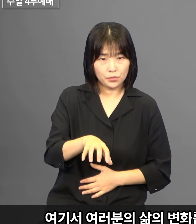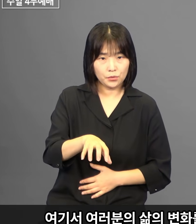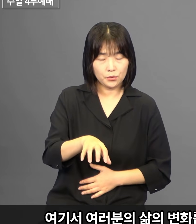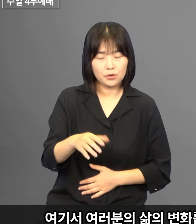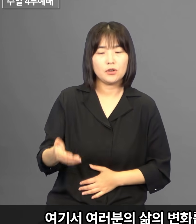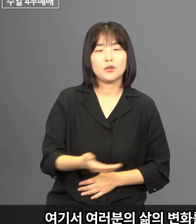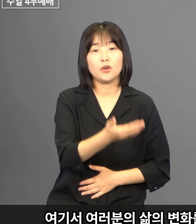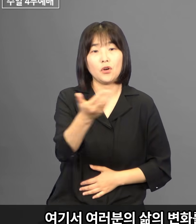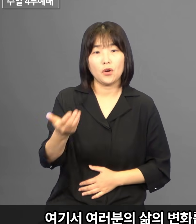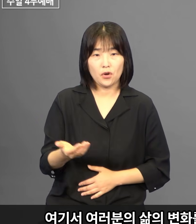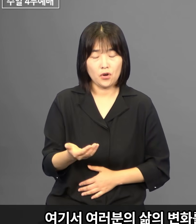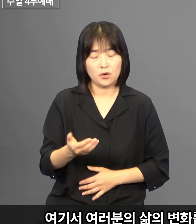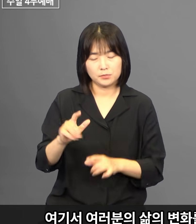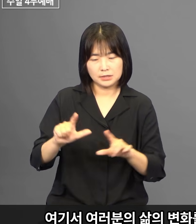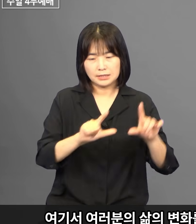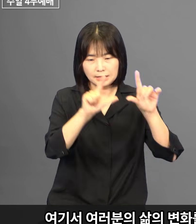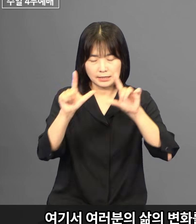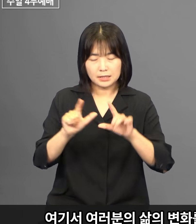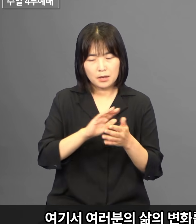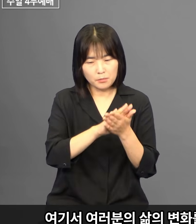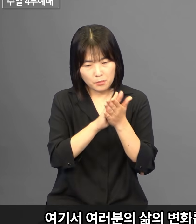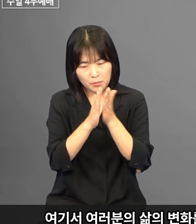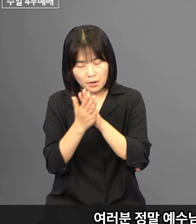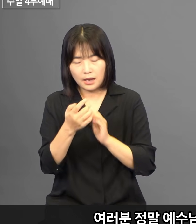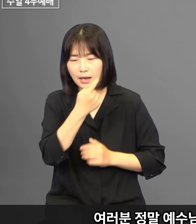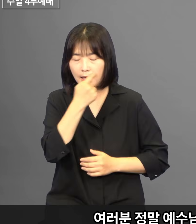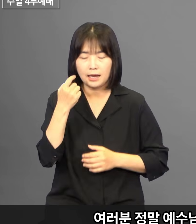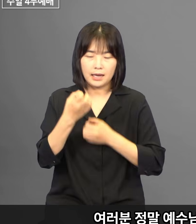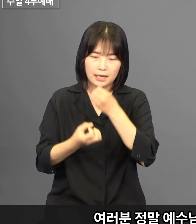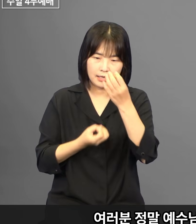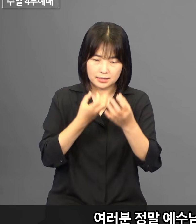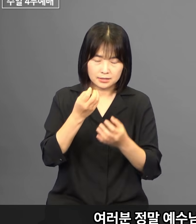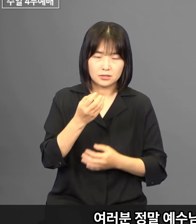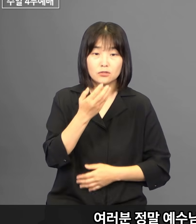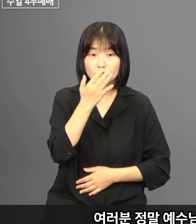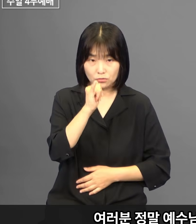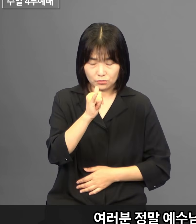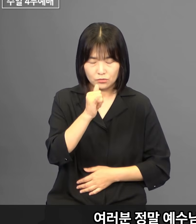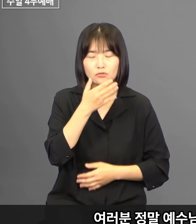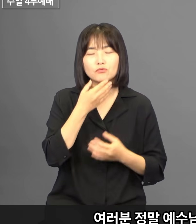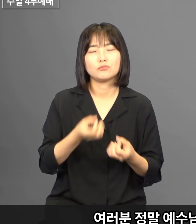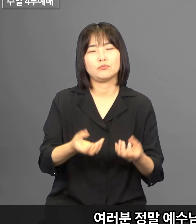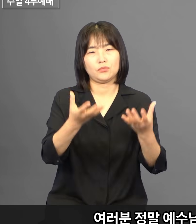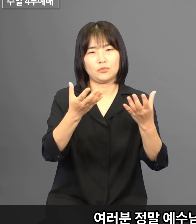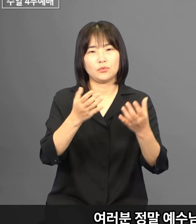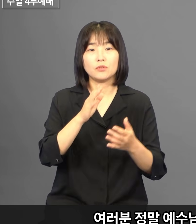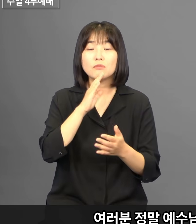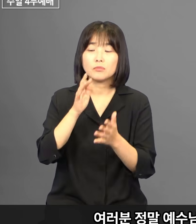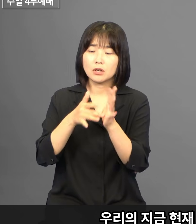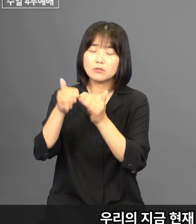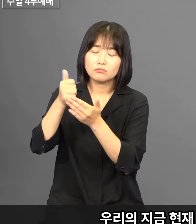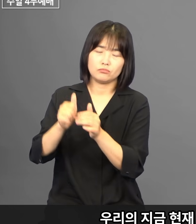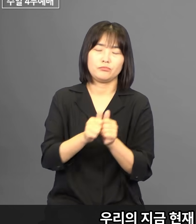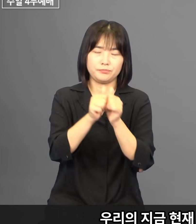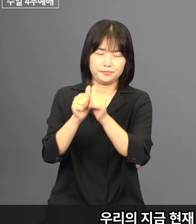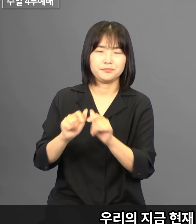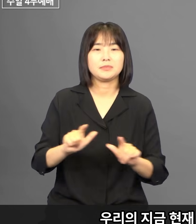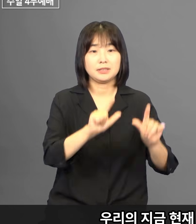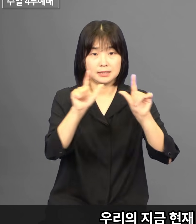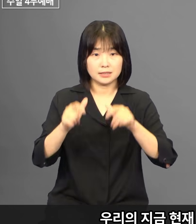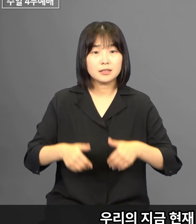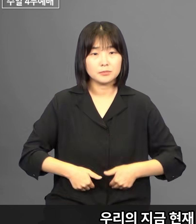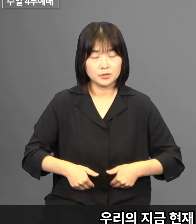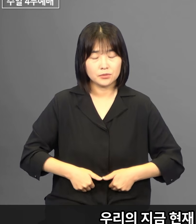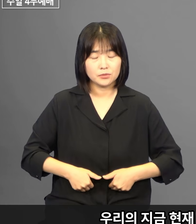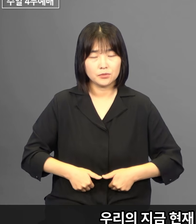변화를 간증할 수 있게 되기를 축복합니다. 여러분 정말 예수님과 동행하며 살아야 합니다. 우리의